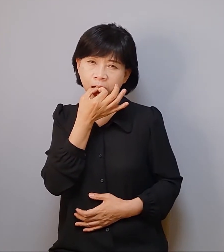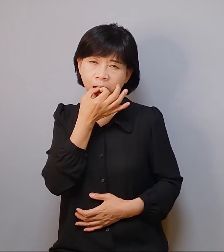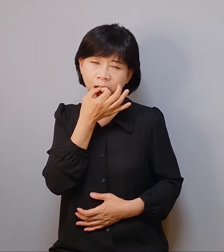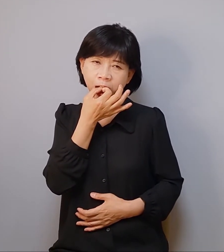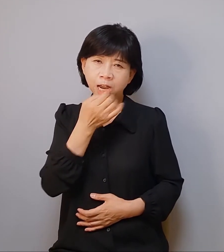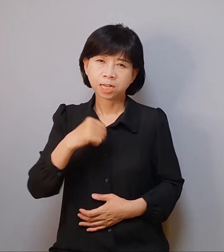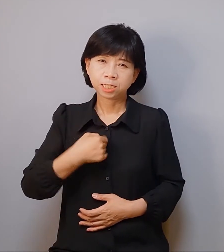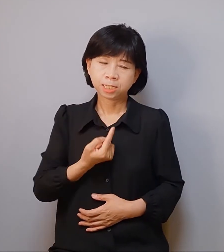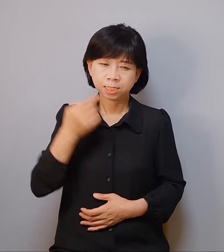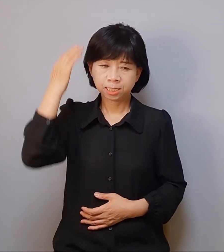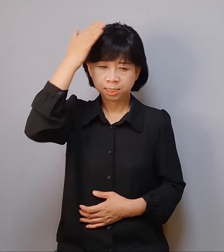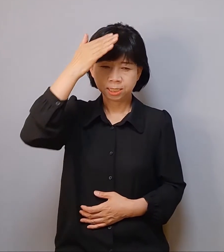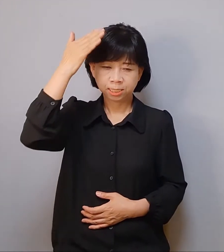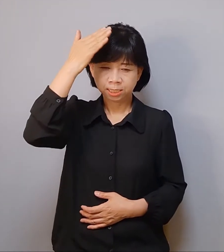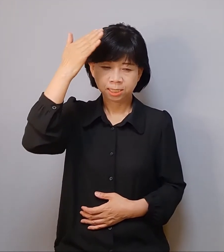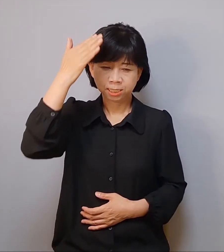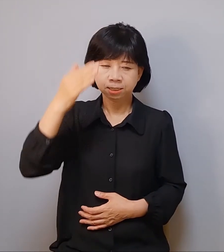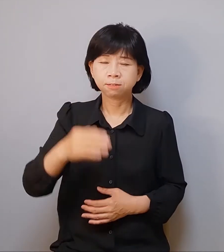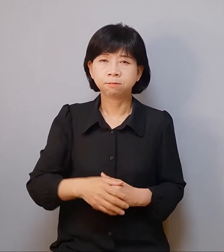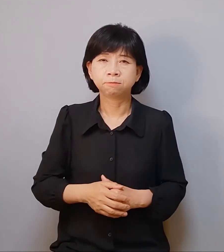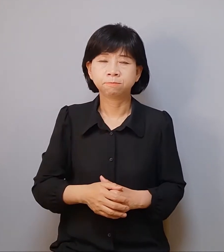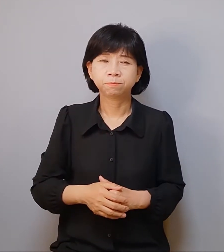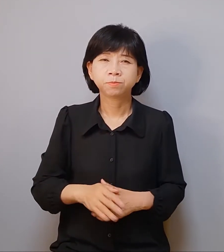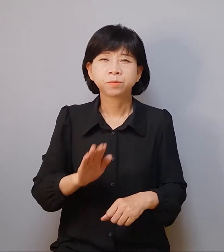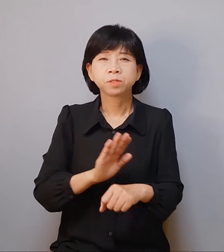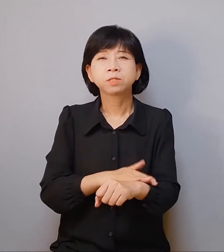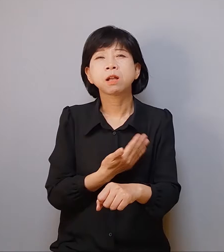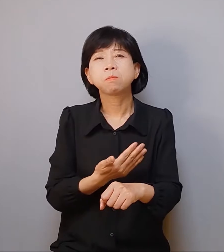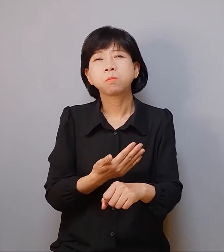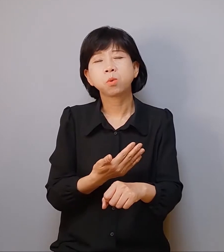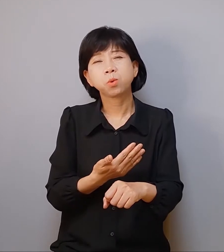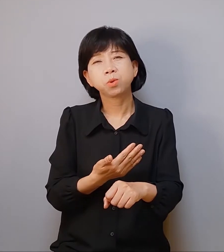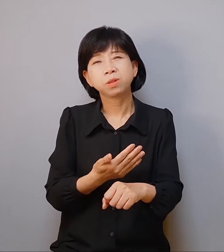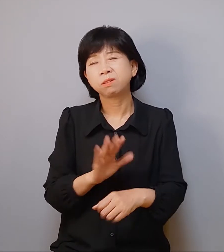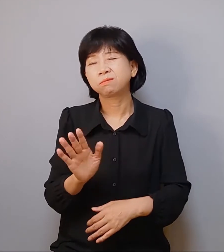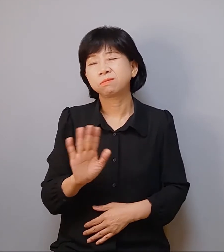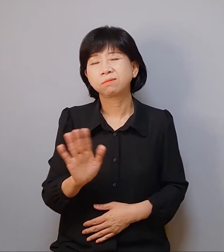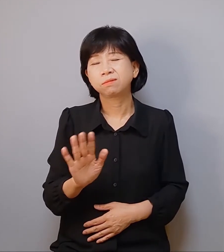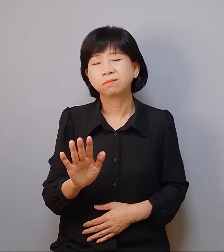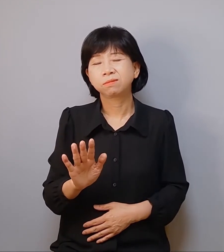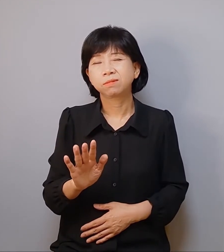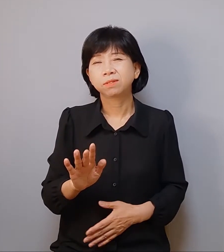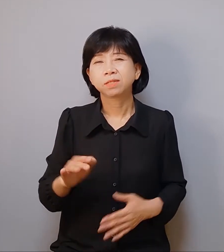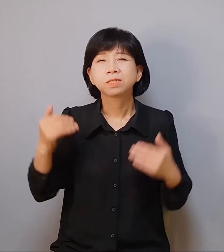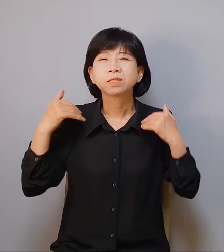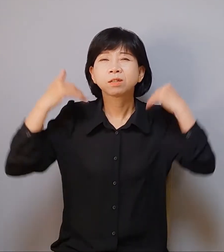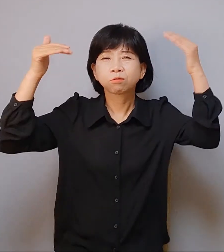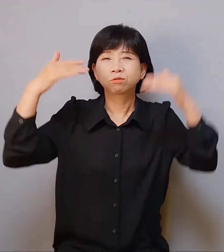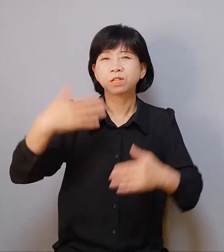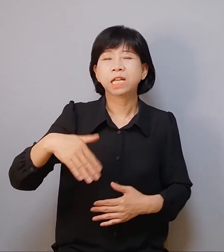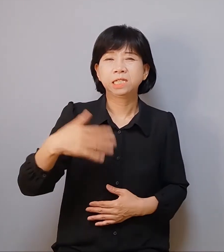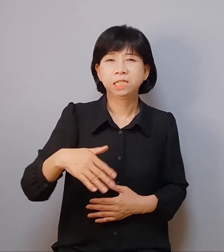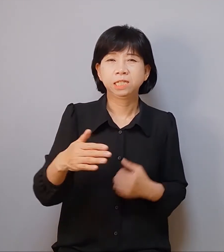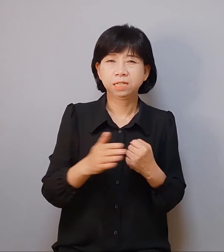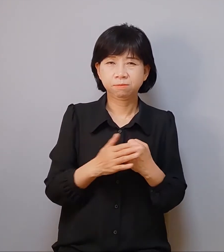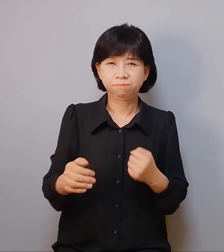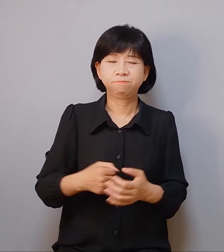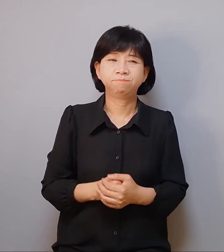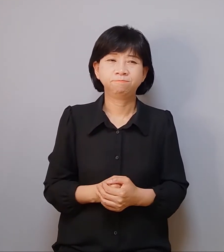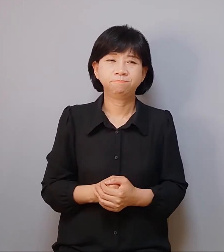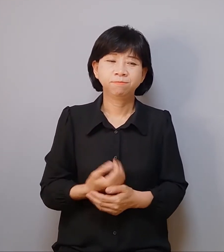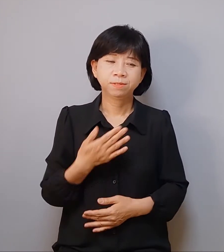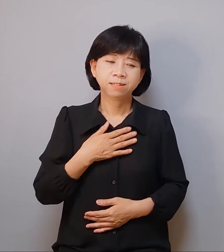잘못된 신앙이라기보다는요, 아직은 어린 거지요. 미성숙한 겁니다. 내가 원하는 대로 이루어지지